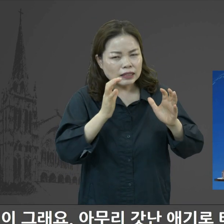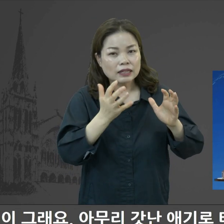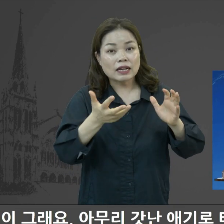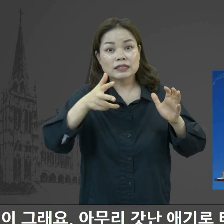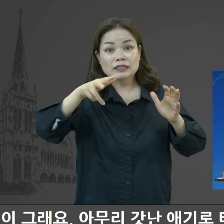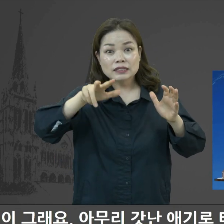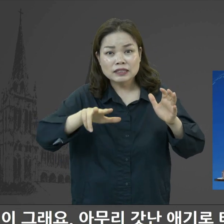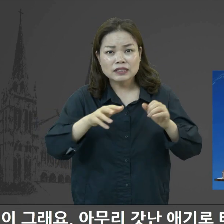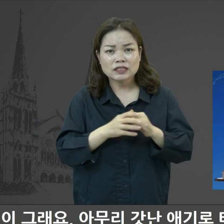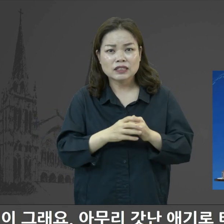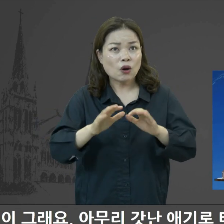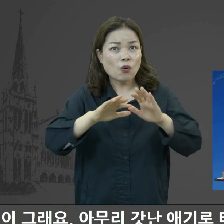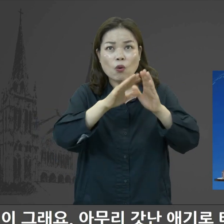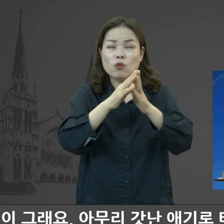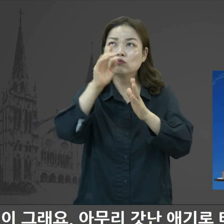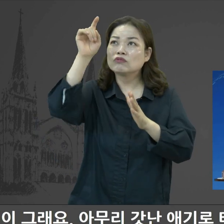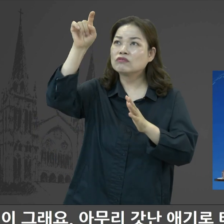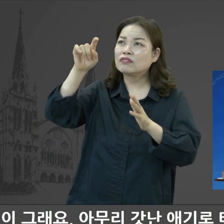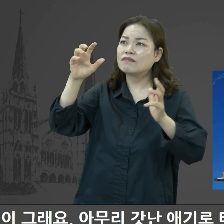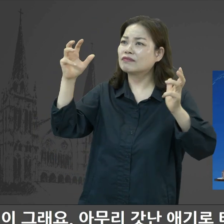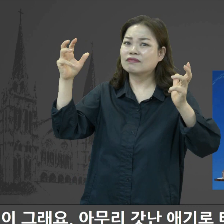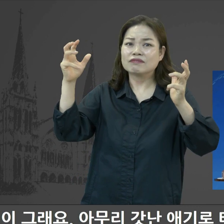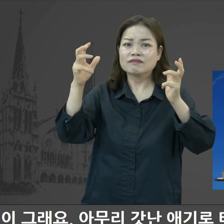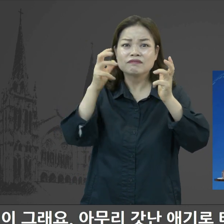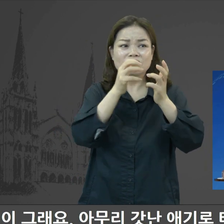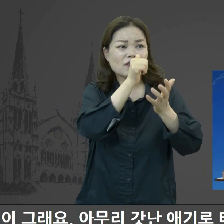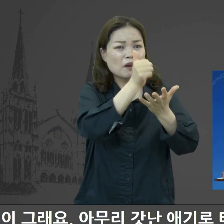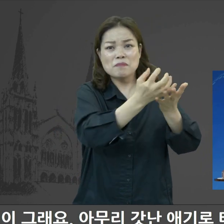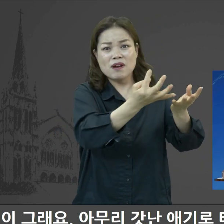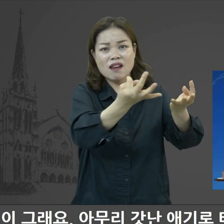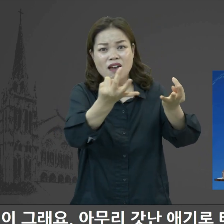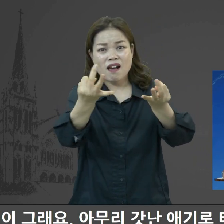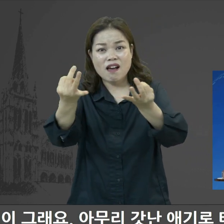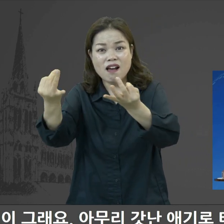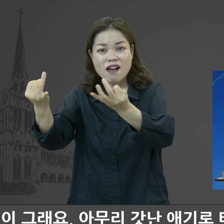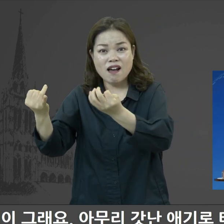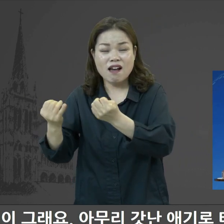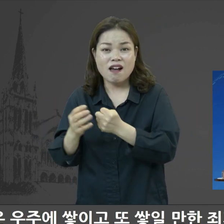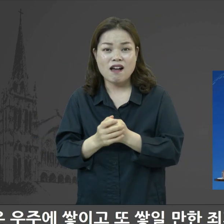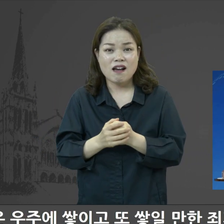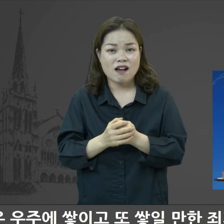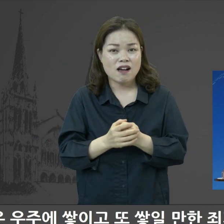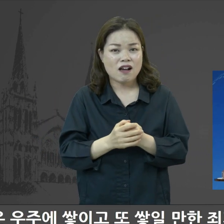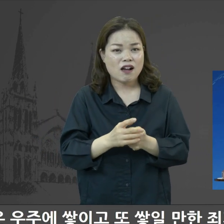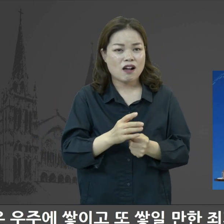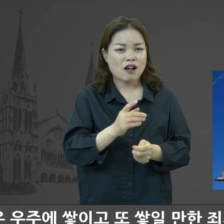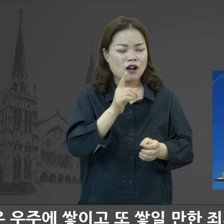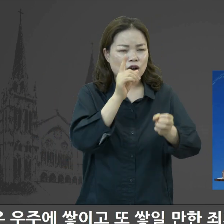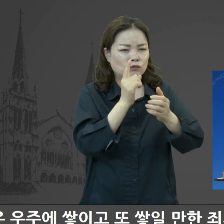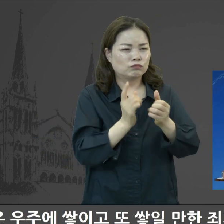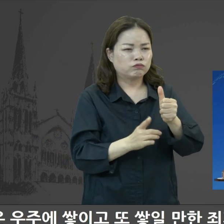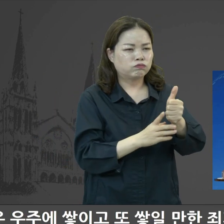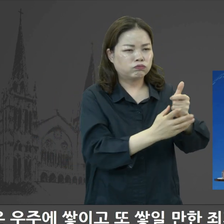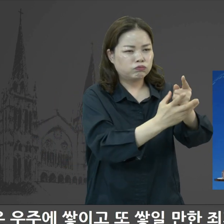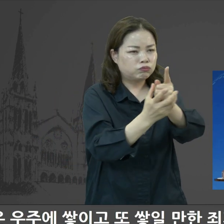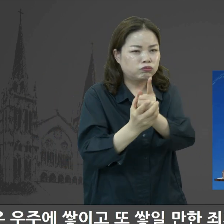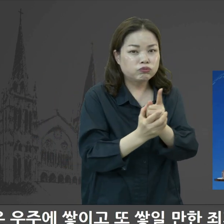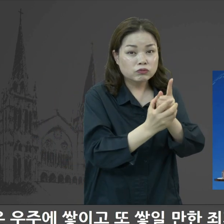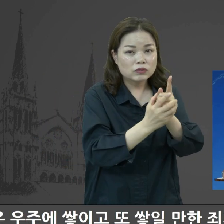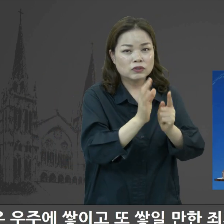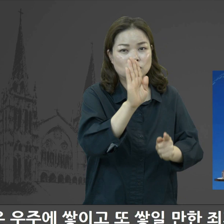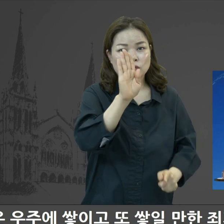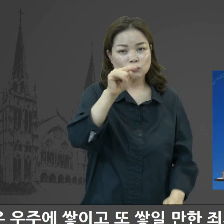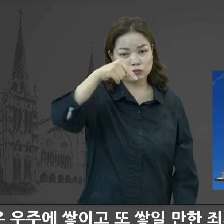할지라도 온 우주에 쌓이고도 쌓일 만한 죄가 있대요. 그래서 정말 부처님 앞에 진심으로 참여를 하면 그